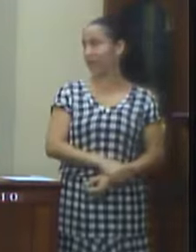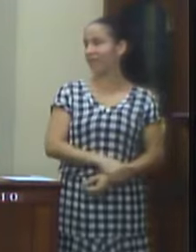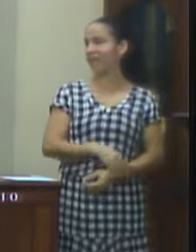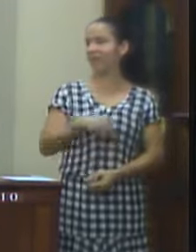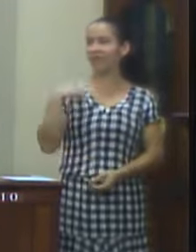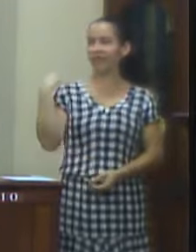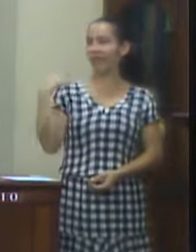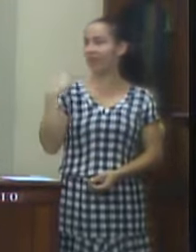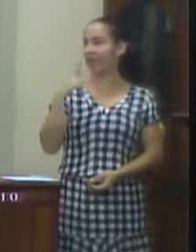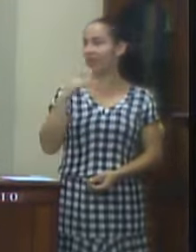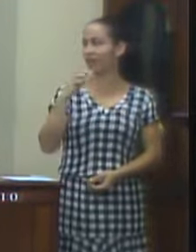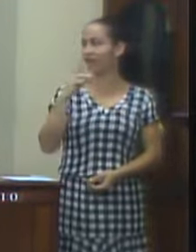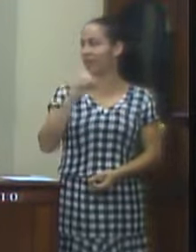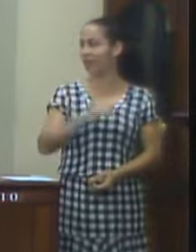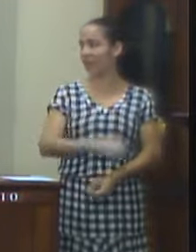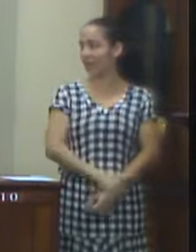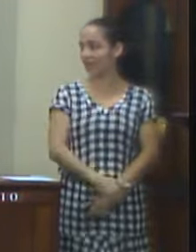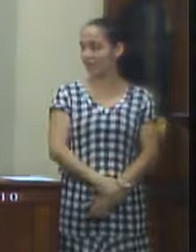Vereador Pedro Graça.